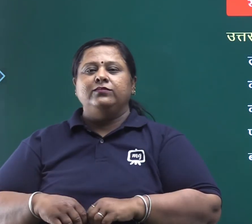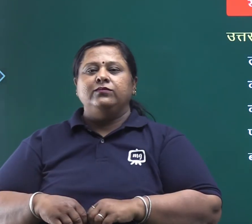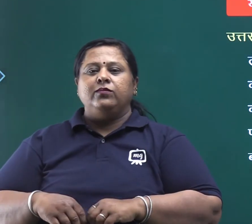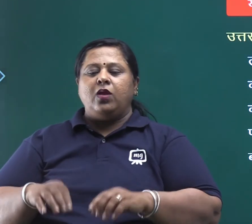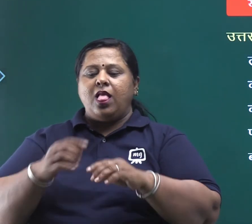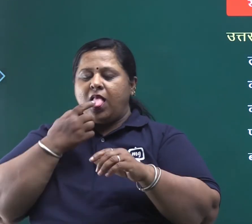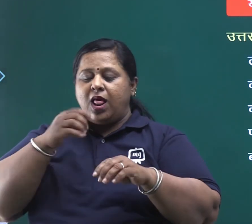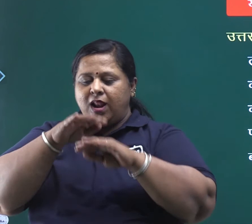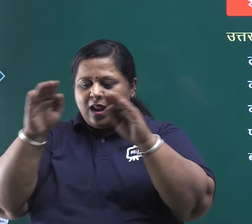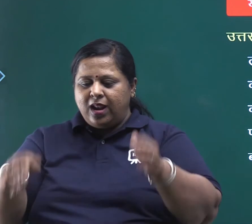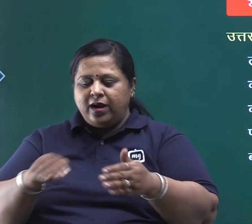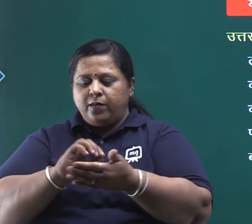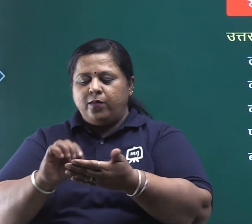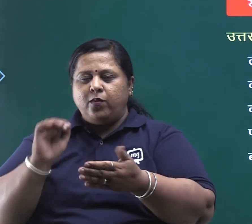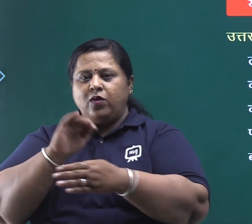लेटर बॉक्स